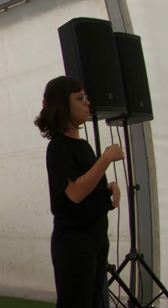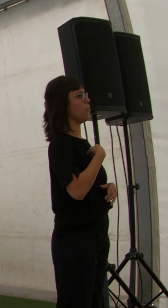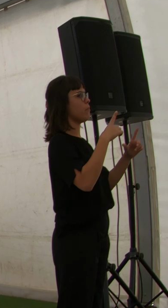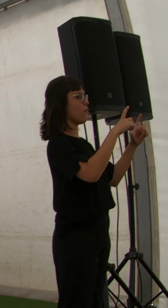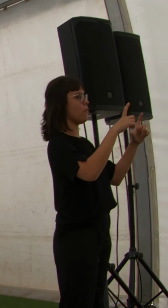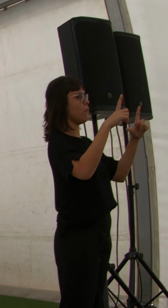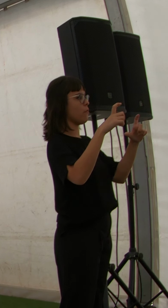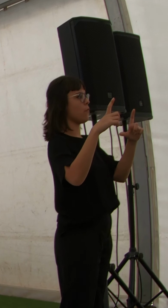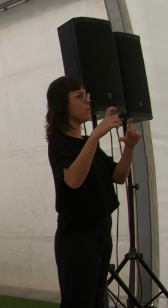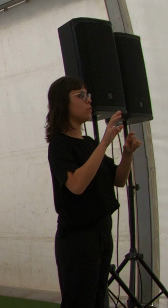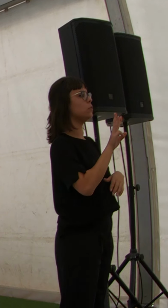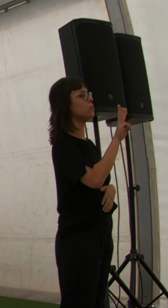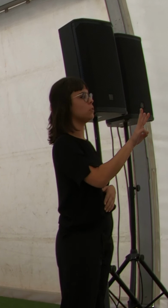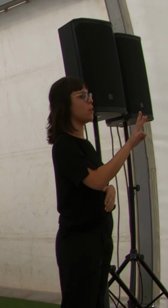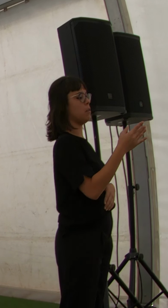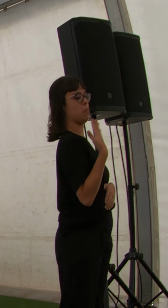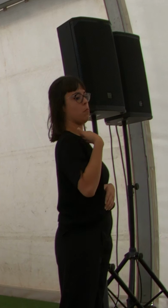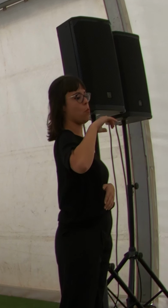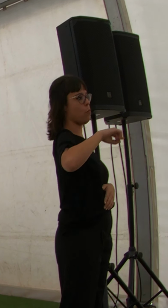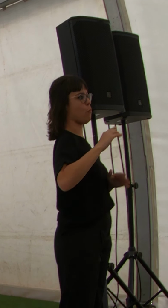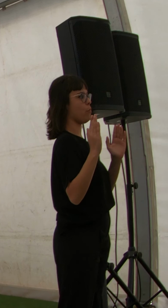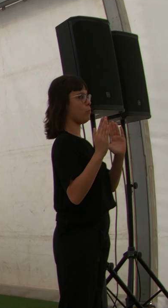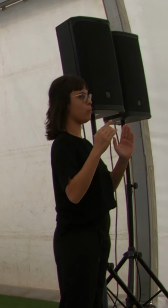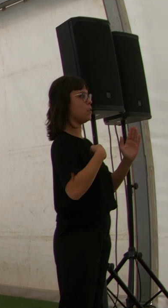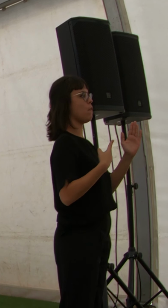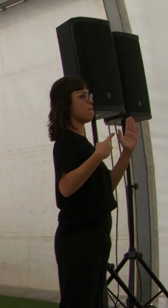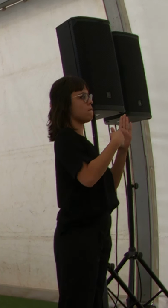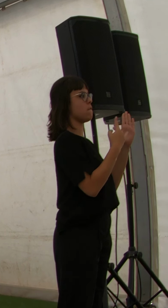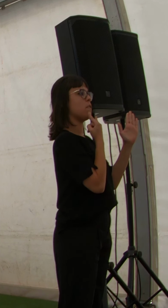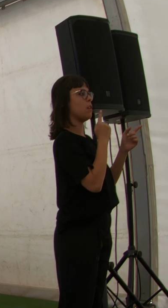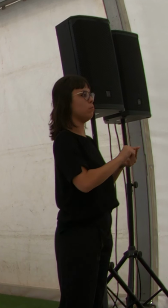de las cargas que he hecho en el último mes y que, como podéis ver por las horas y las